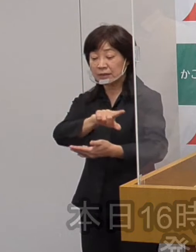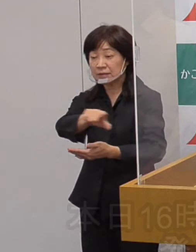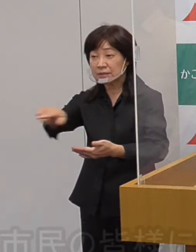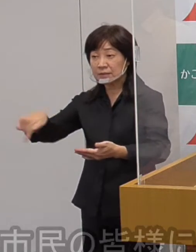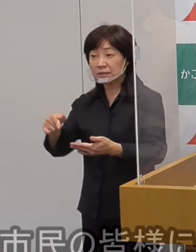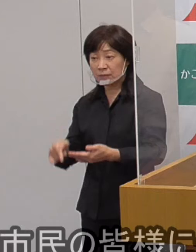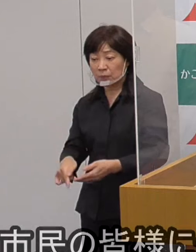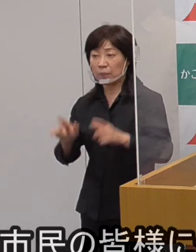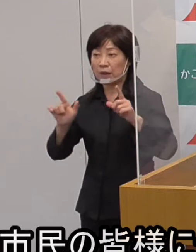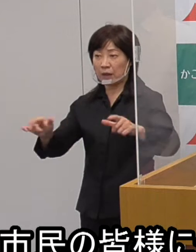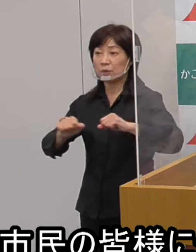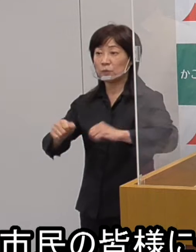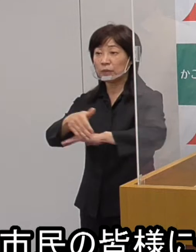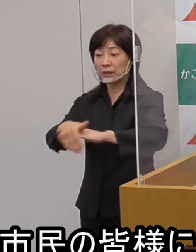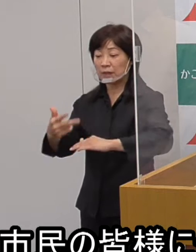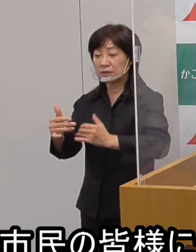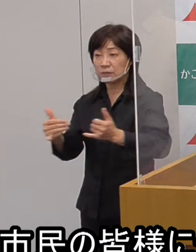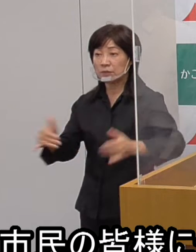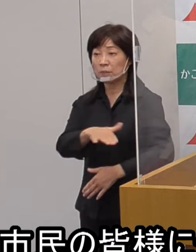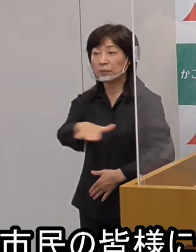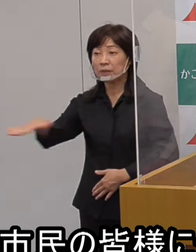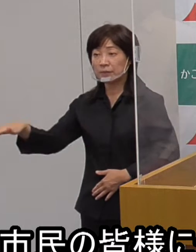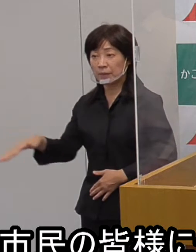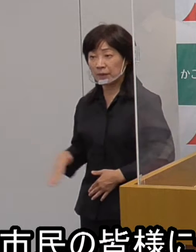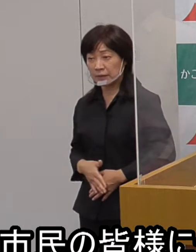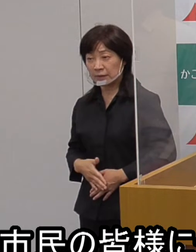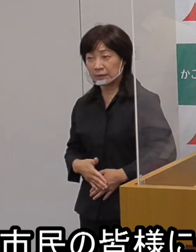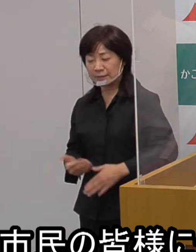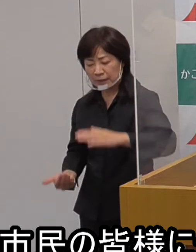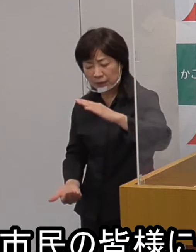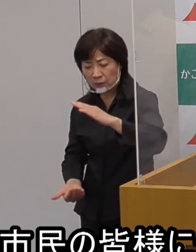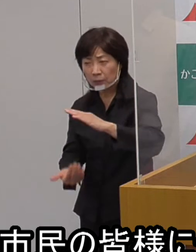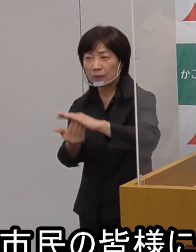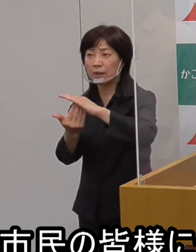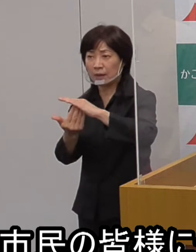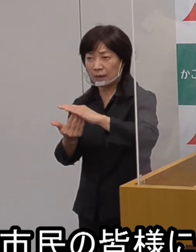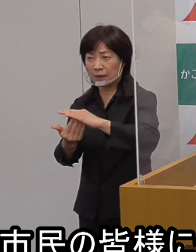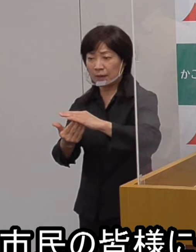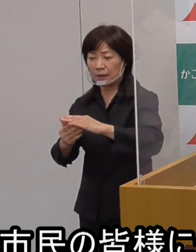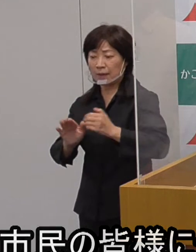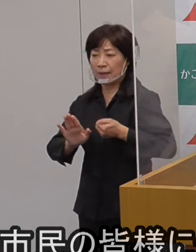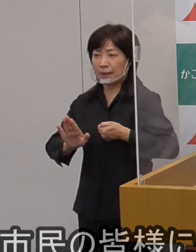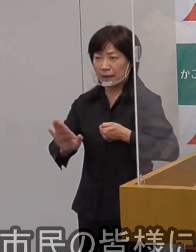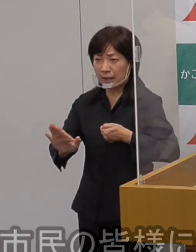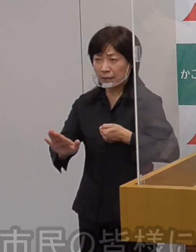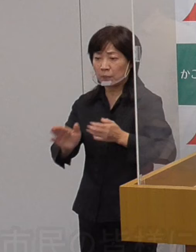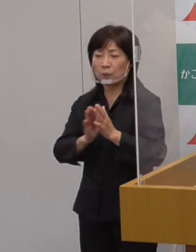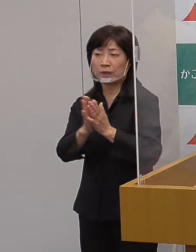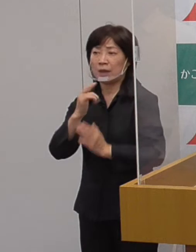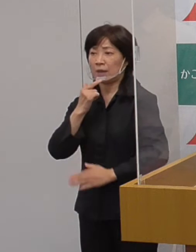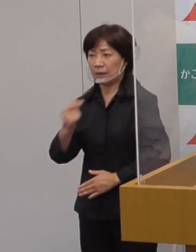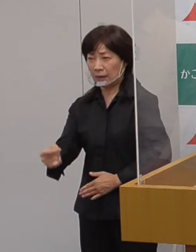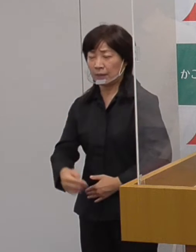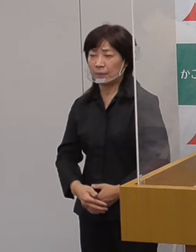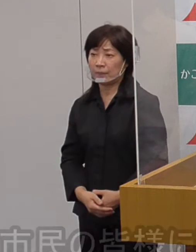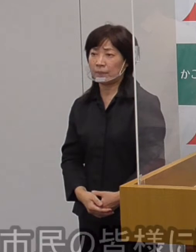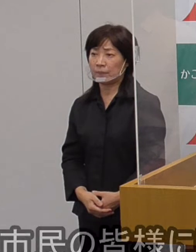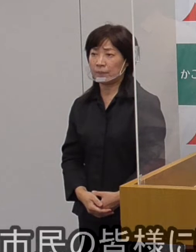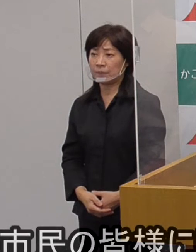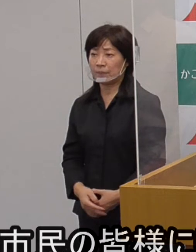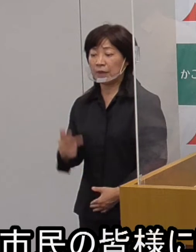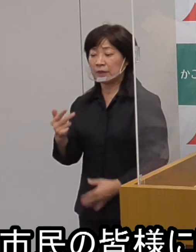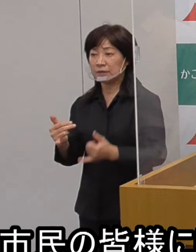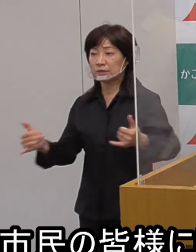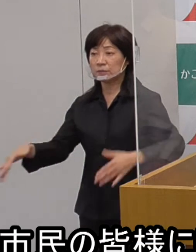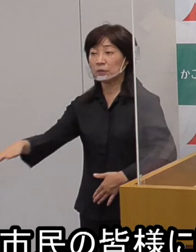定としており、市民の皆様に最大限の警戒をお願いいたします。